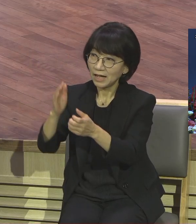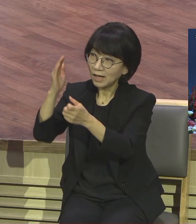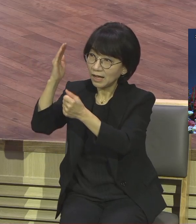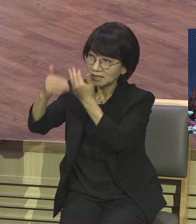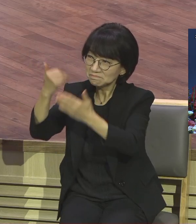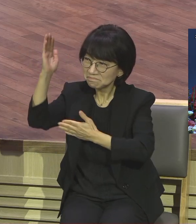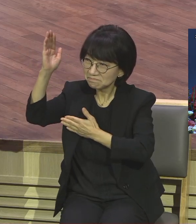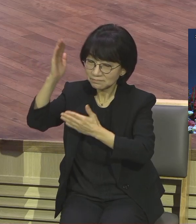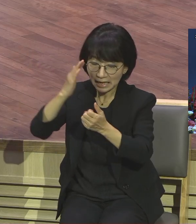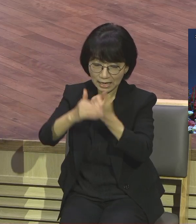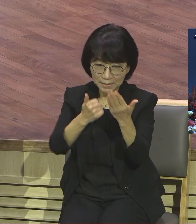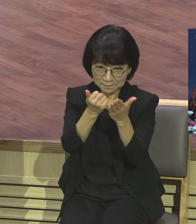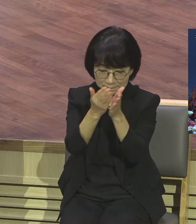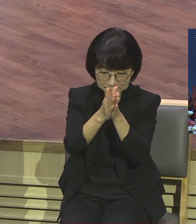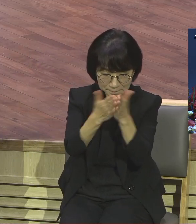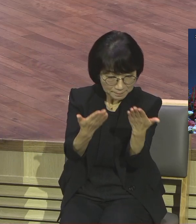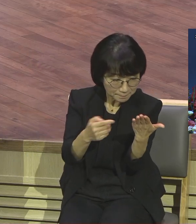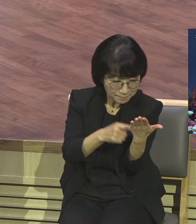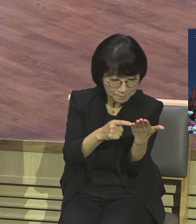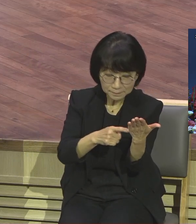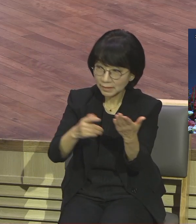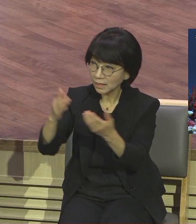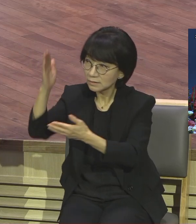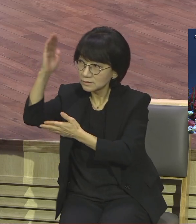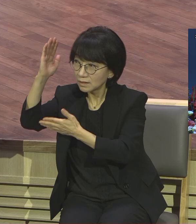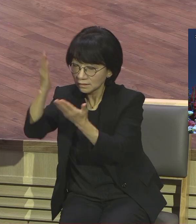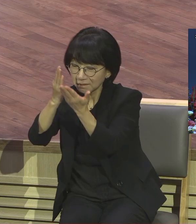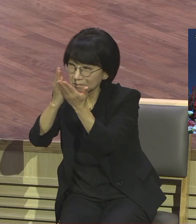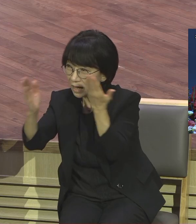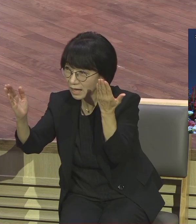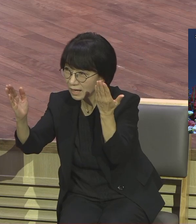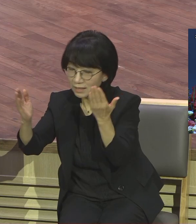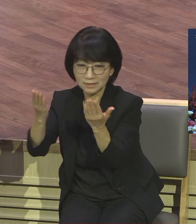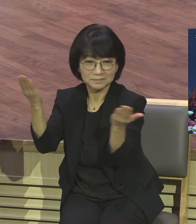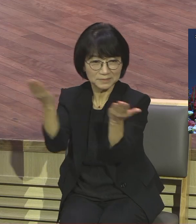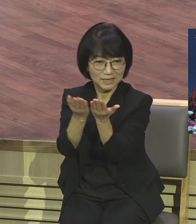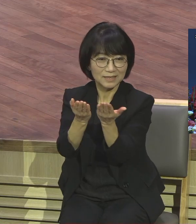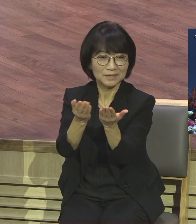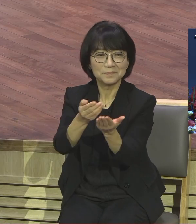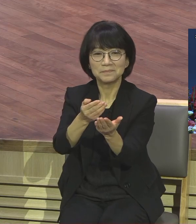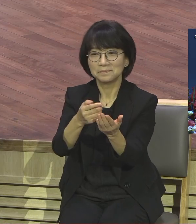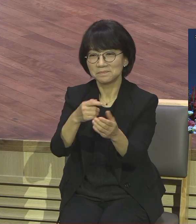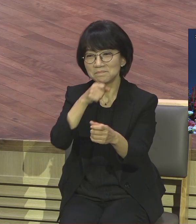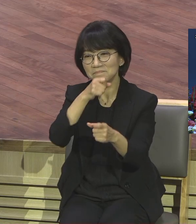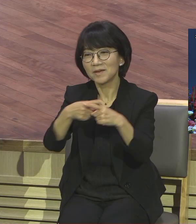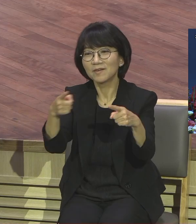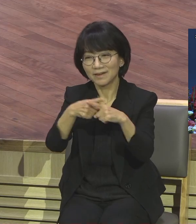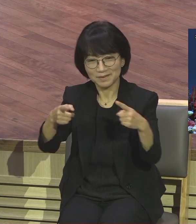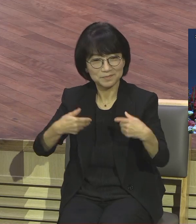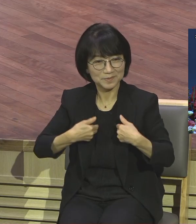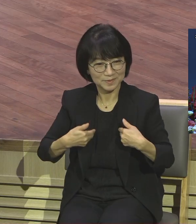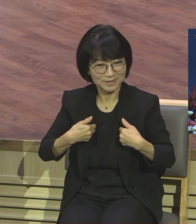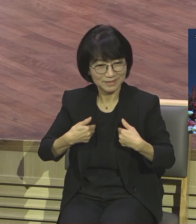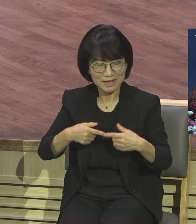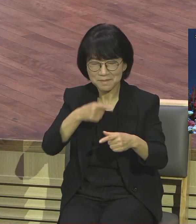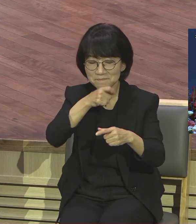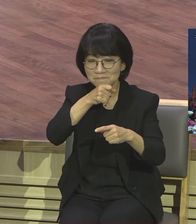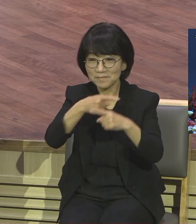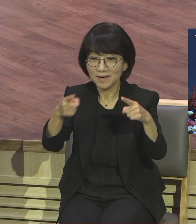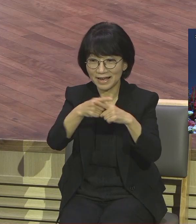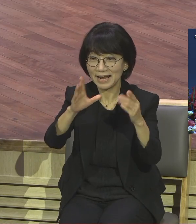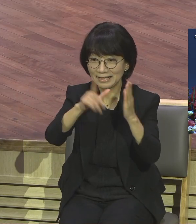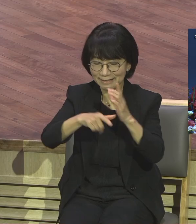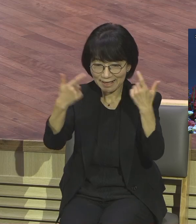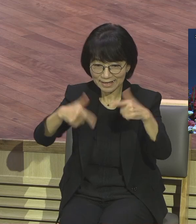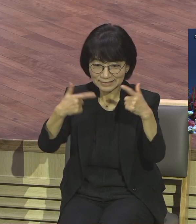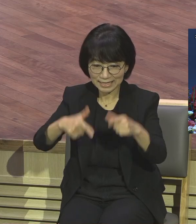여기에 기준을 가지고 평가를 해야 돼. 아멘. 말씀을 알아야 평가를 하지. 하나님 말씀을